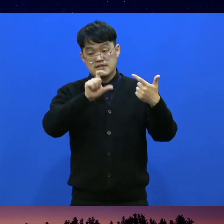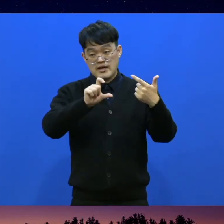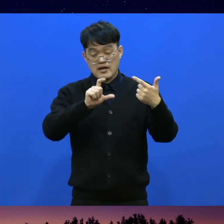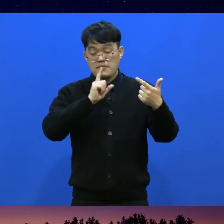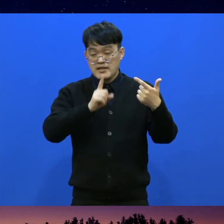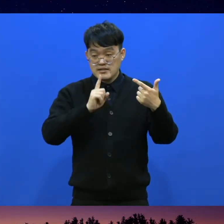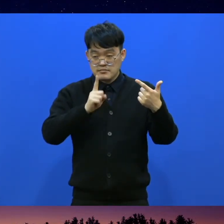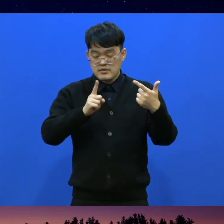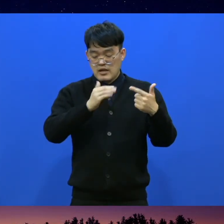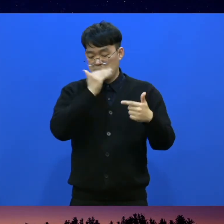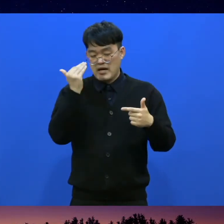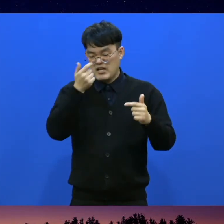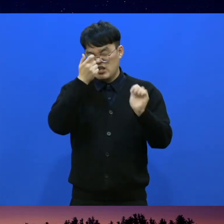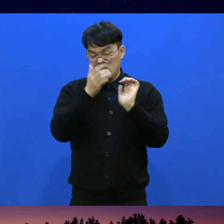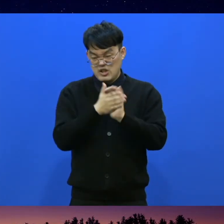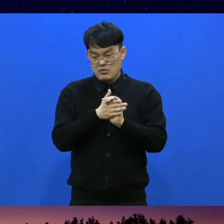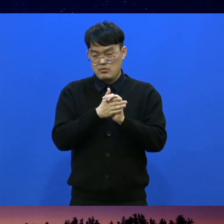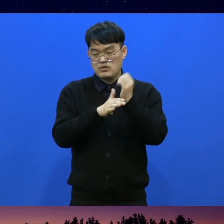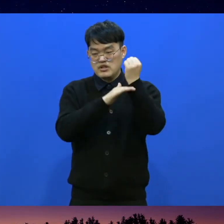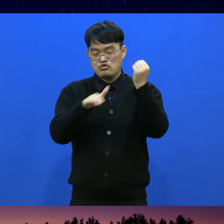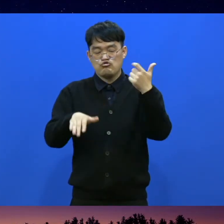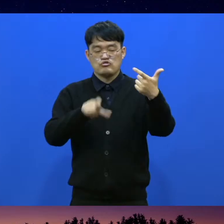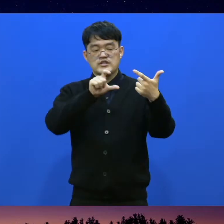딱 알려줬어요. 그게 뭐냐면 마태복음 6장 30장.